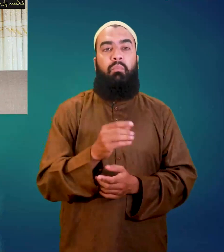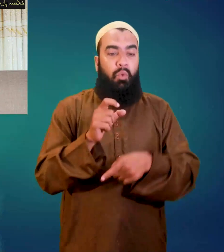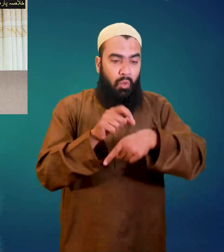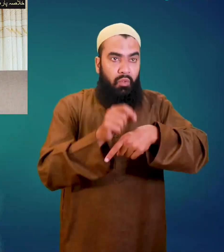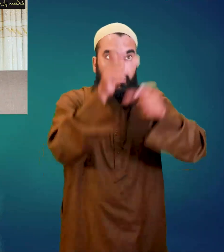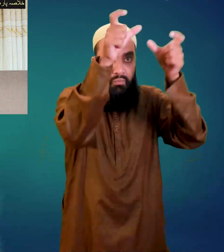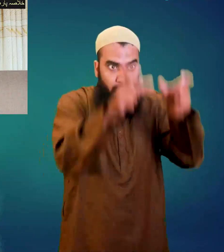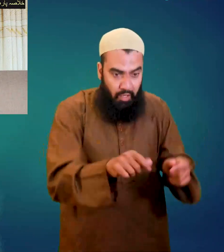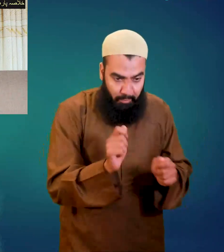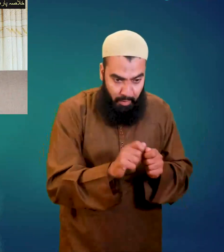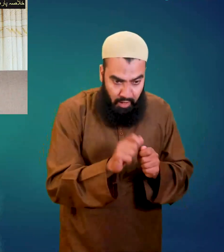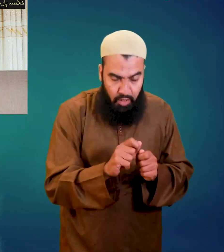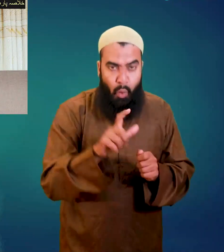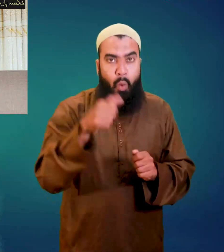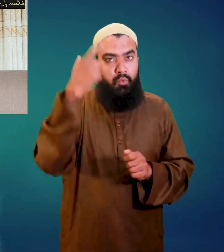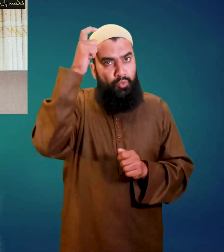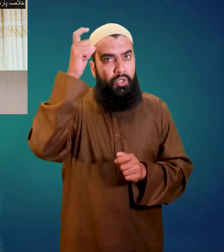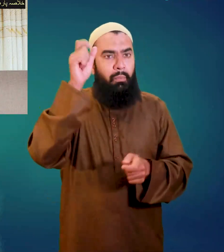لیے ہے۔